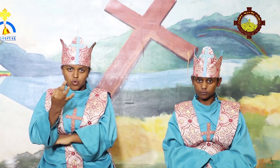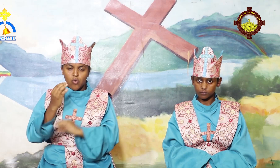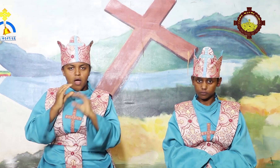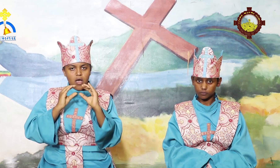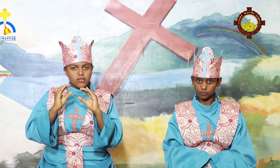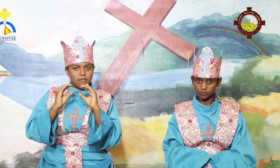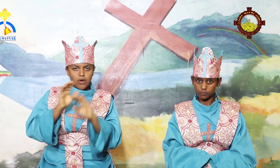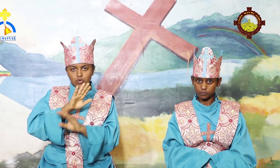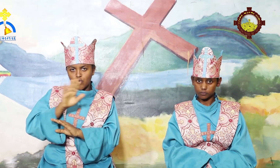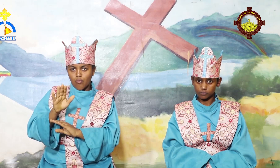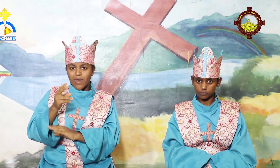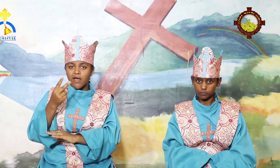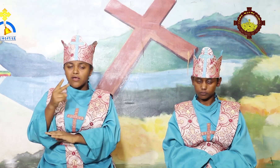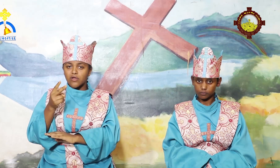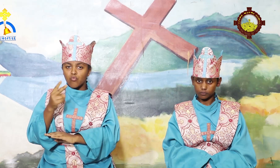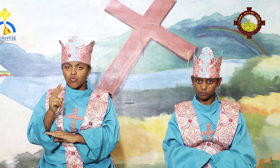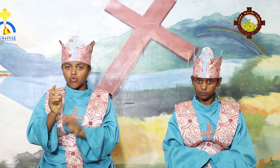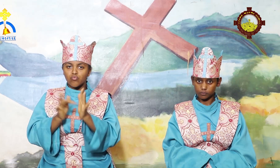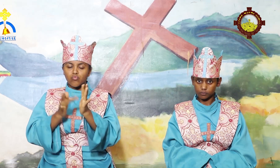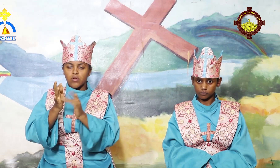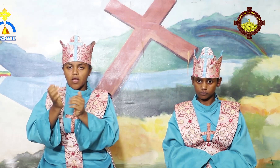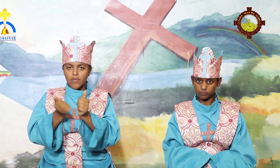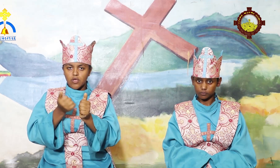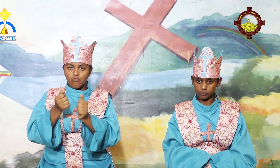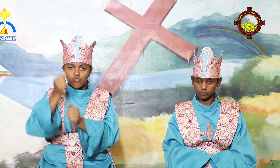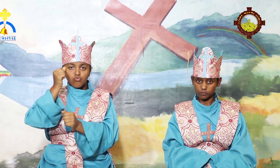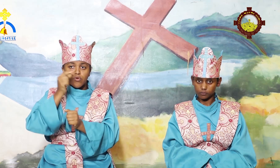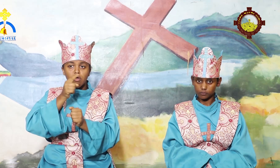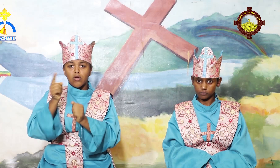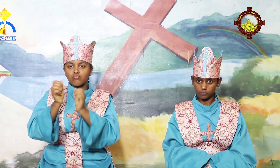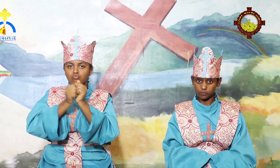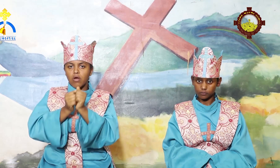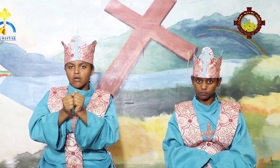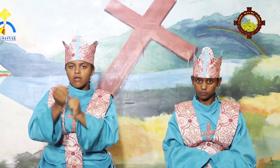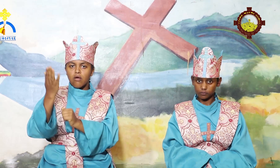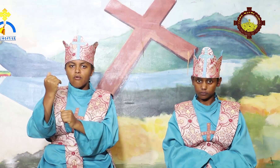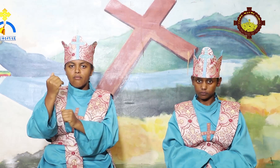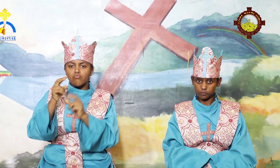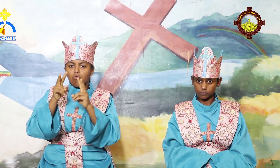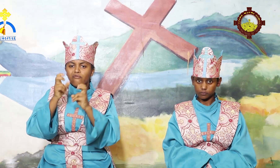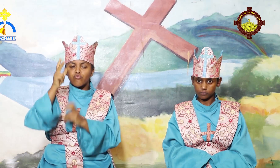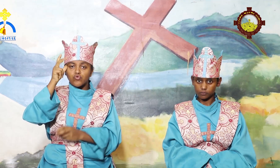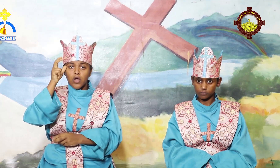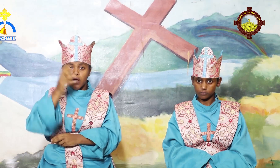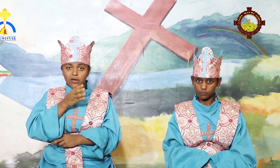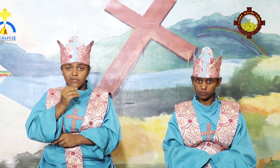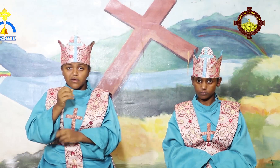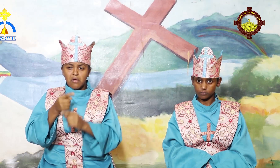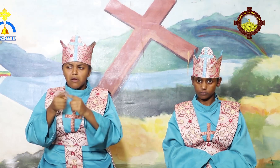መንግስትም ሰበከላቸው አስተማራቸው 12 ደቀ መዛሙርቱም ከእሱ ጋር ነበሩ